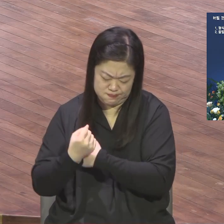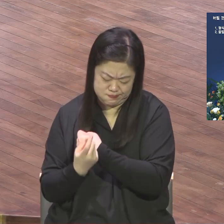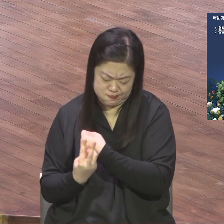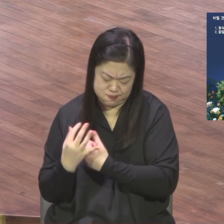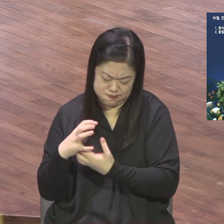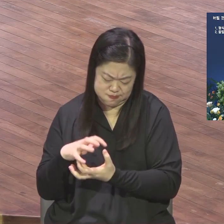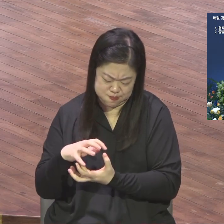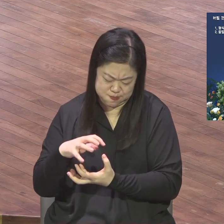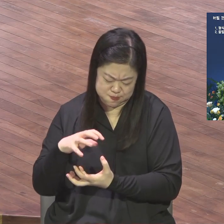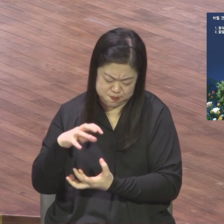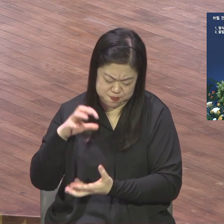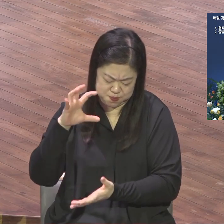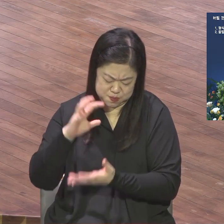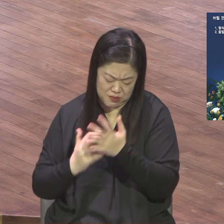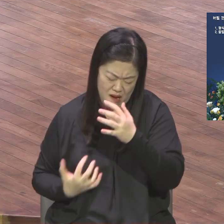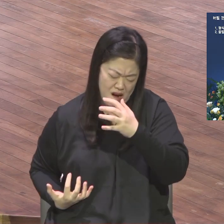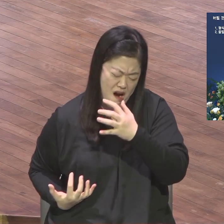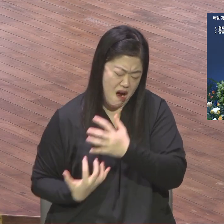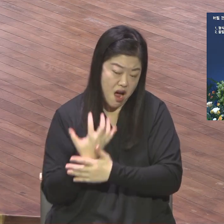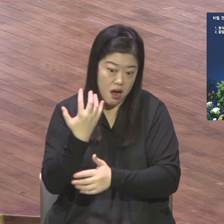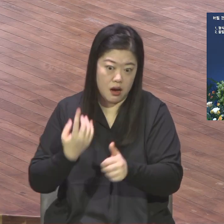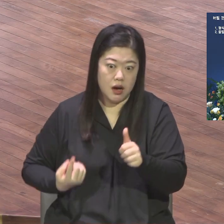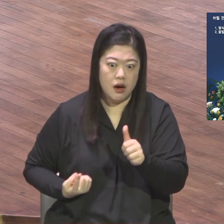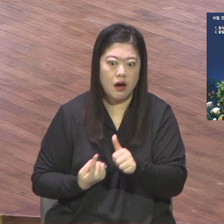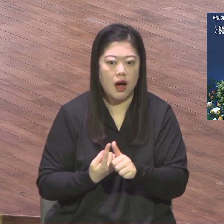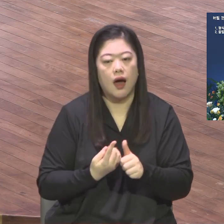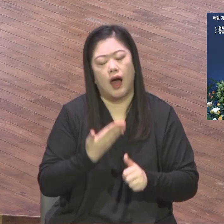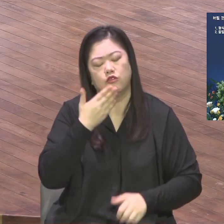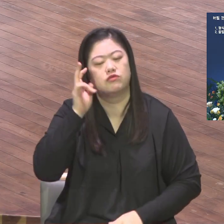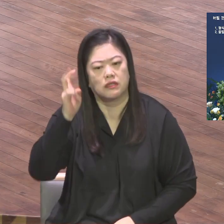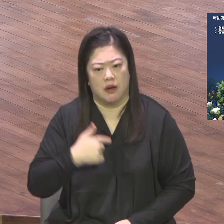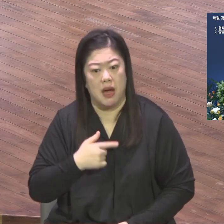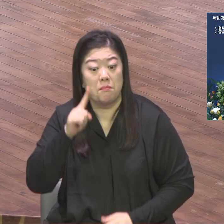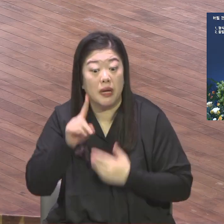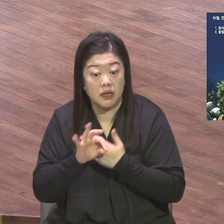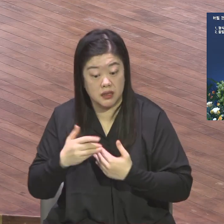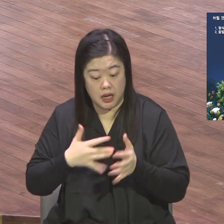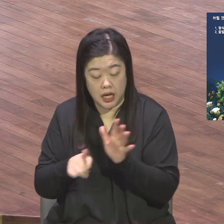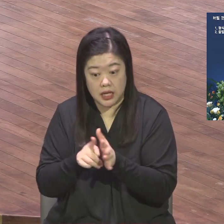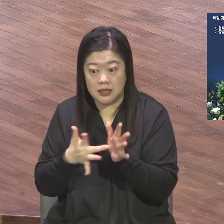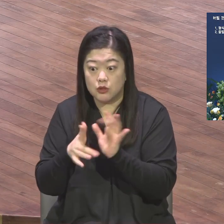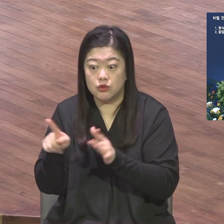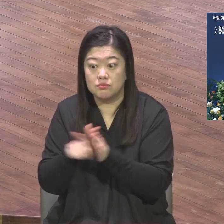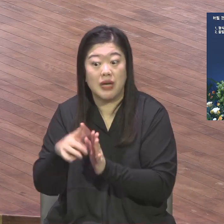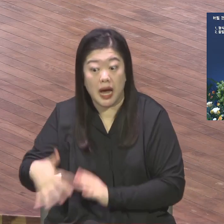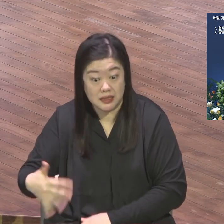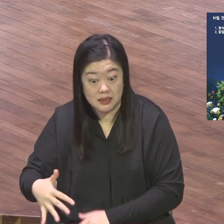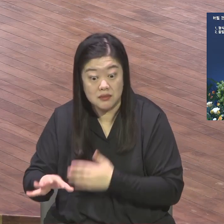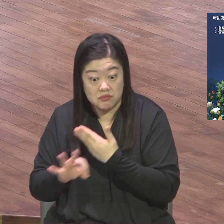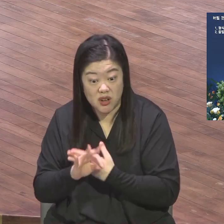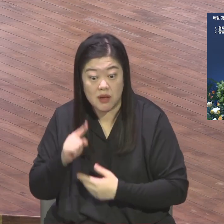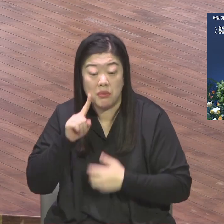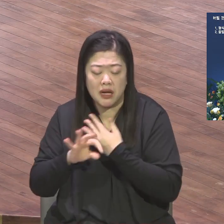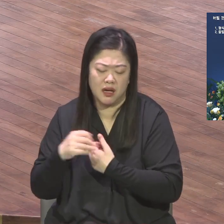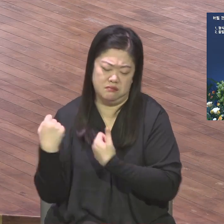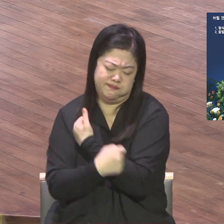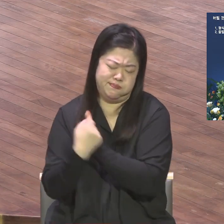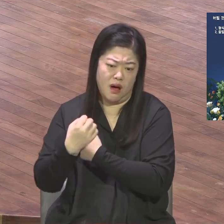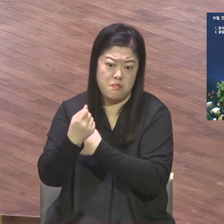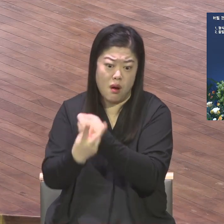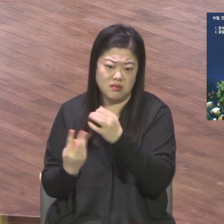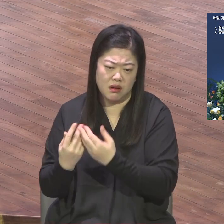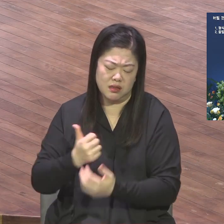내가 그랬어요. 나도 운동을 많이 하는 사람, 성질 급한 사람인데 만약에 내한테 시비를 건다든가 내가 가만히 있겠냐?